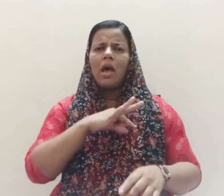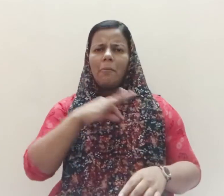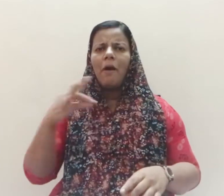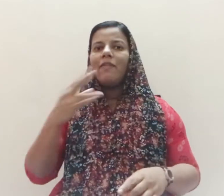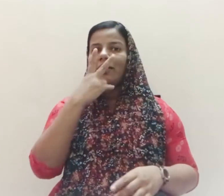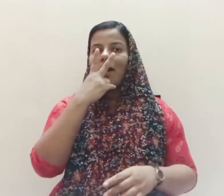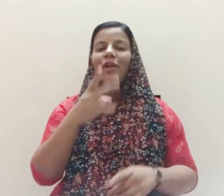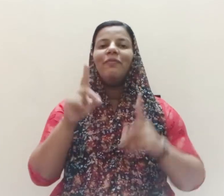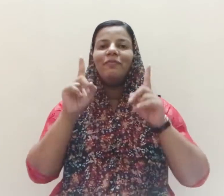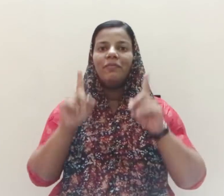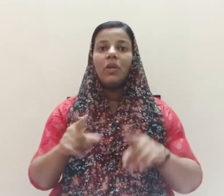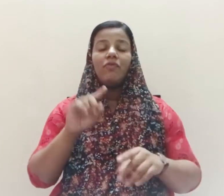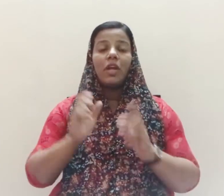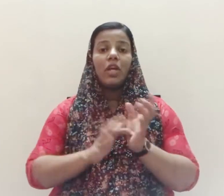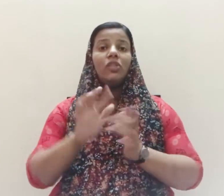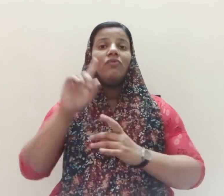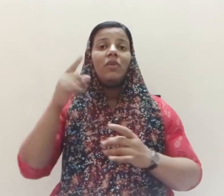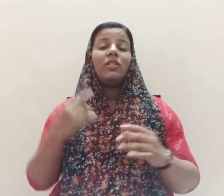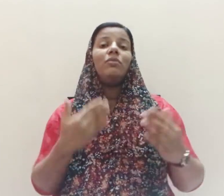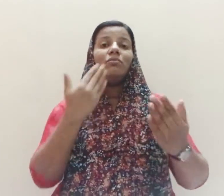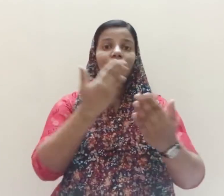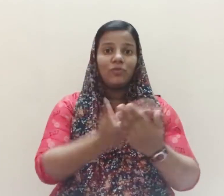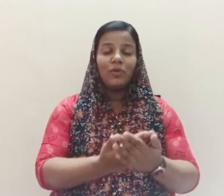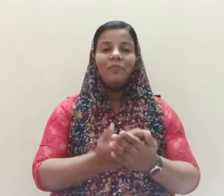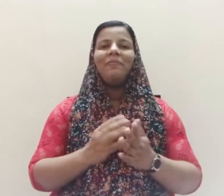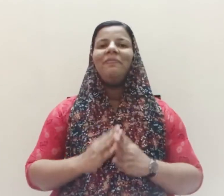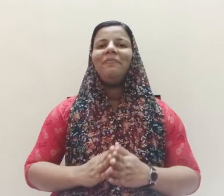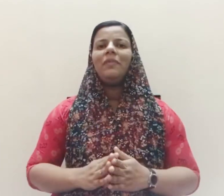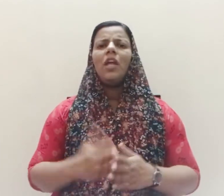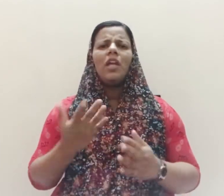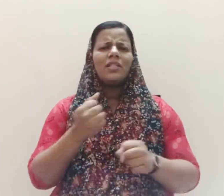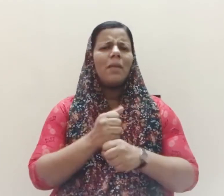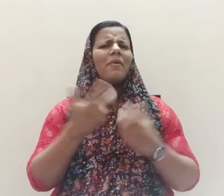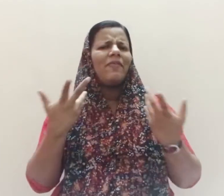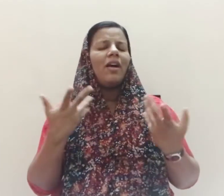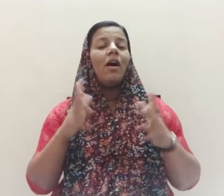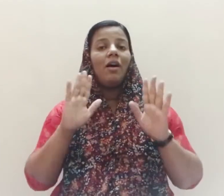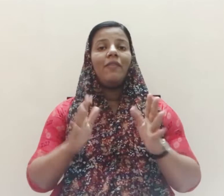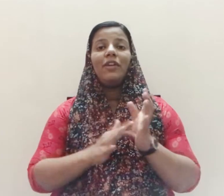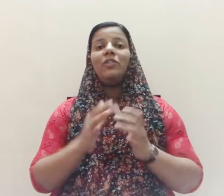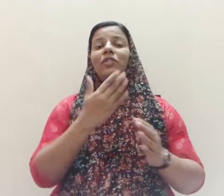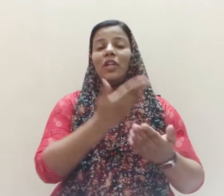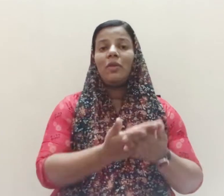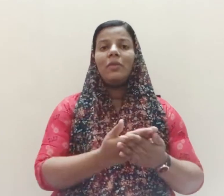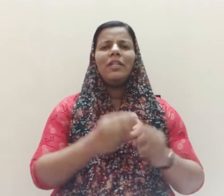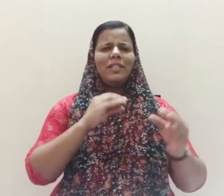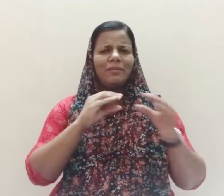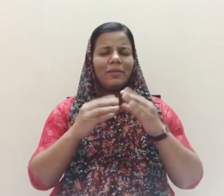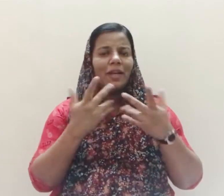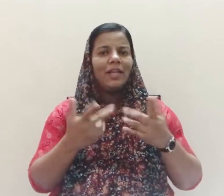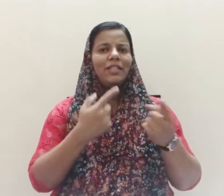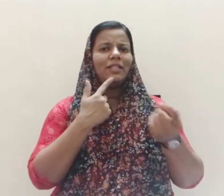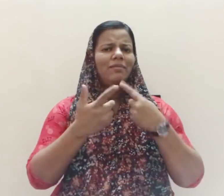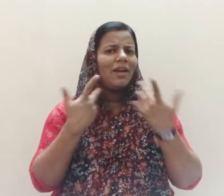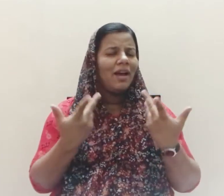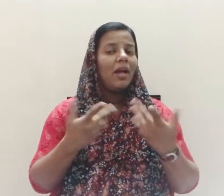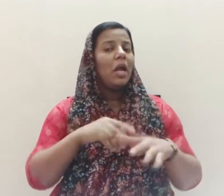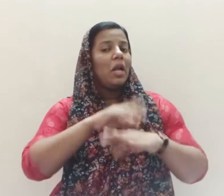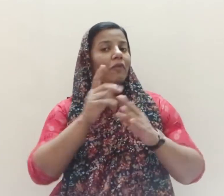കാണുകയും ചെയ്യണം. എനിക്ക് മുമ്പേ കർത്താവ് പോകുന്നു. ആമേൻ. അവൻ ആ ചെല്ലേണ്ടടുത്ത് ചെന്ന് ഇടപെടേണ്ടവരോട് ഇടപെടുന്നു, സംസാരിക്കേണ്ടവരോട് സംസാരിക്കുന്നു. എനിക്ക് മുമ്പേ ആ